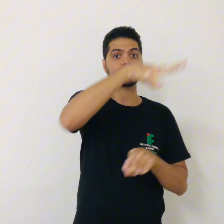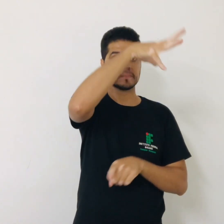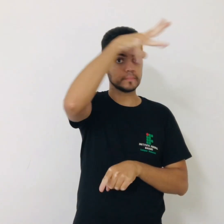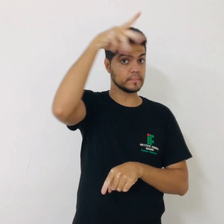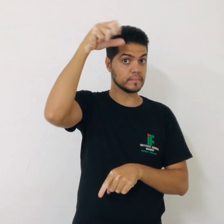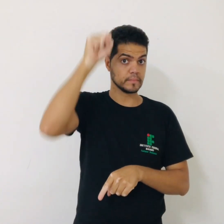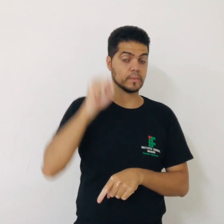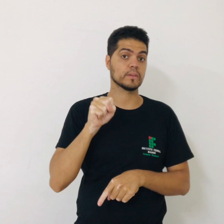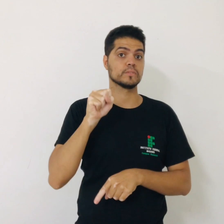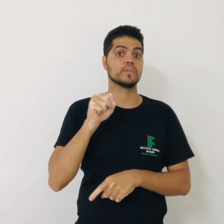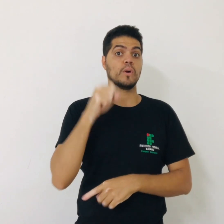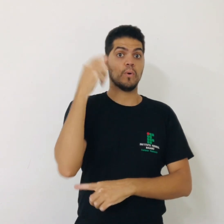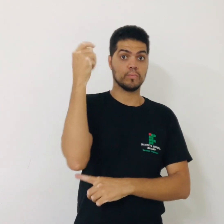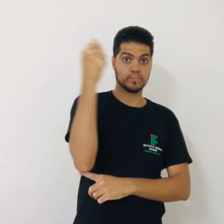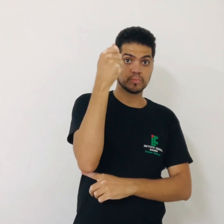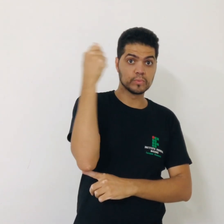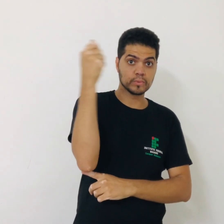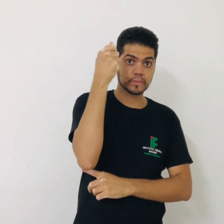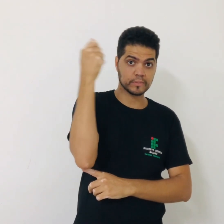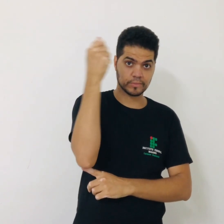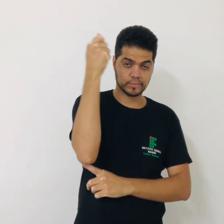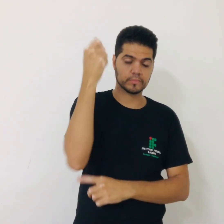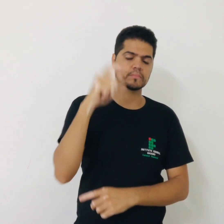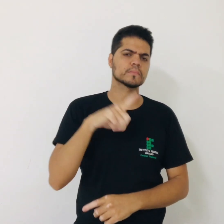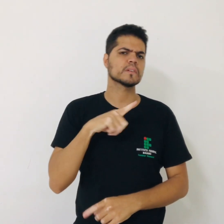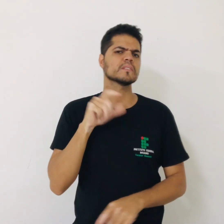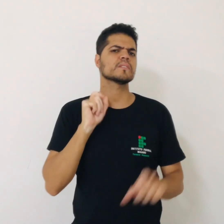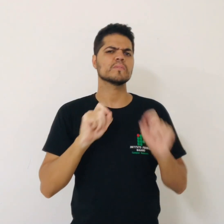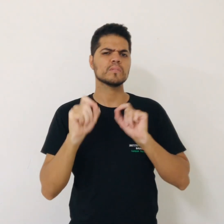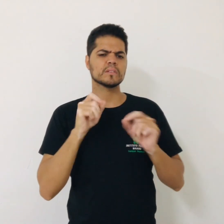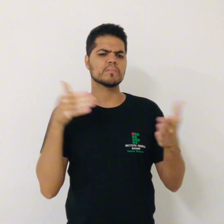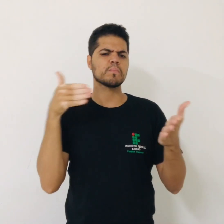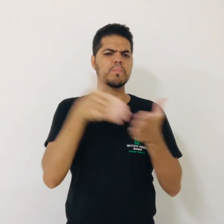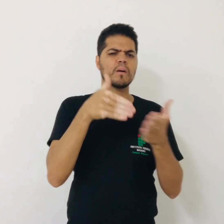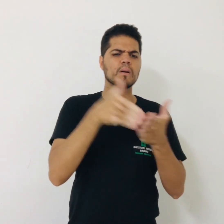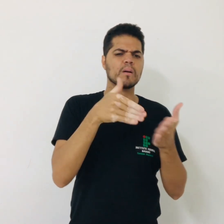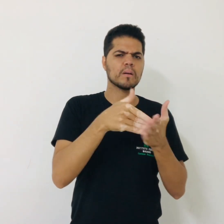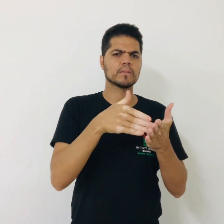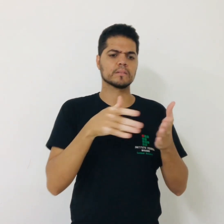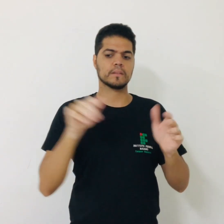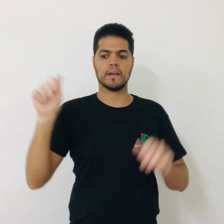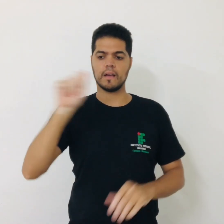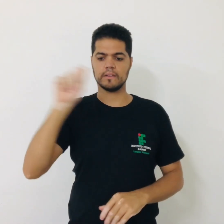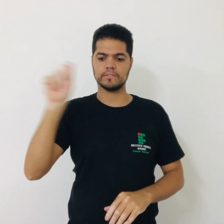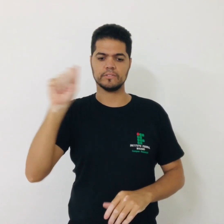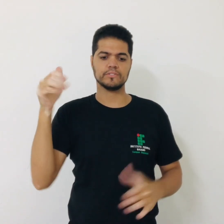faz a fronteira do Brasil com a Argentina na altura do estado do Rio Grande do Sul.